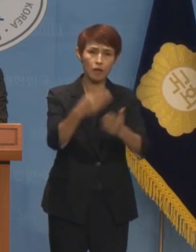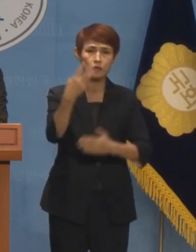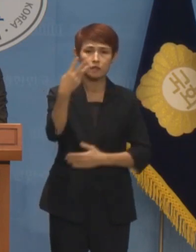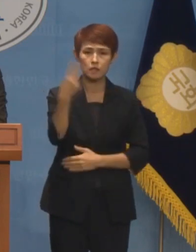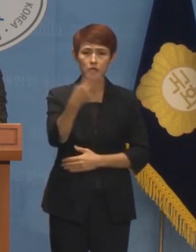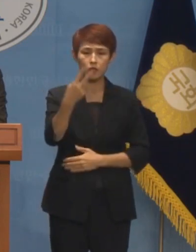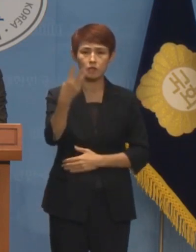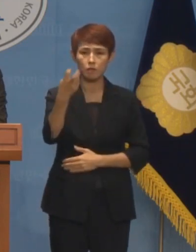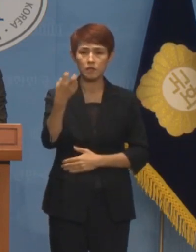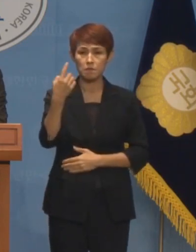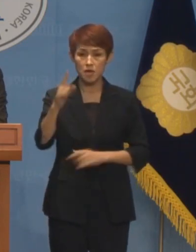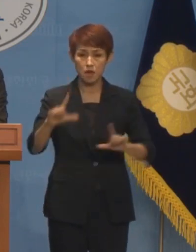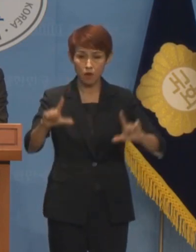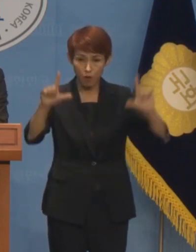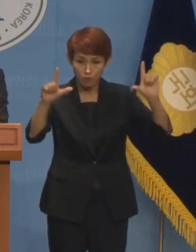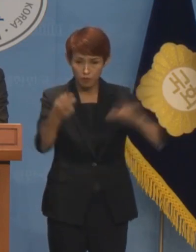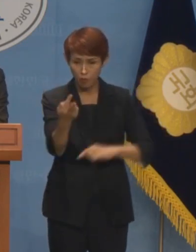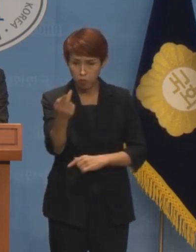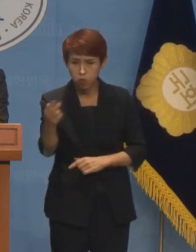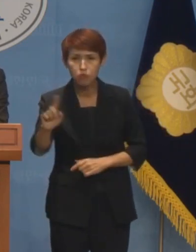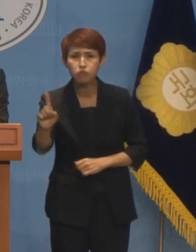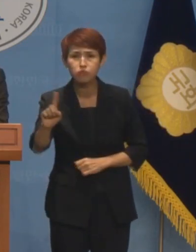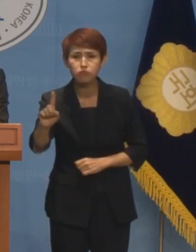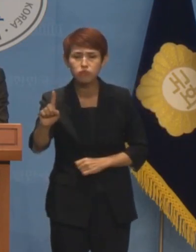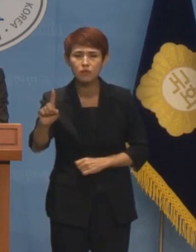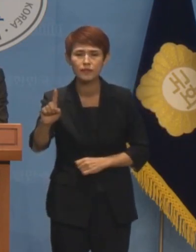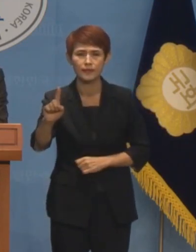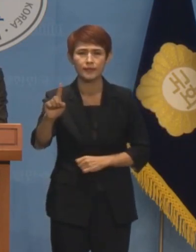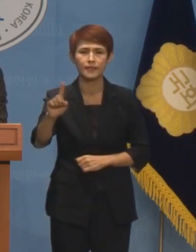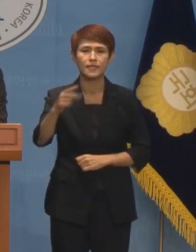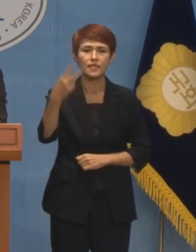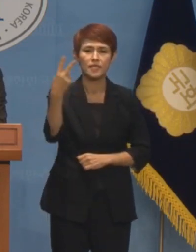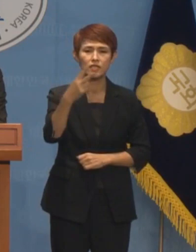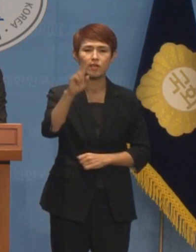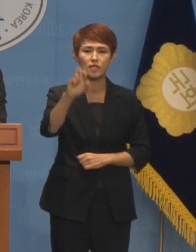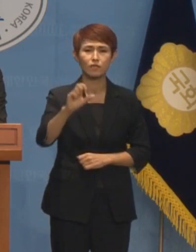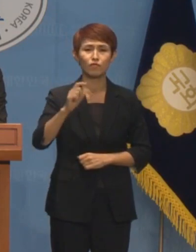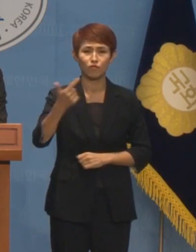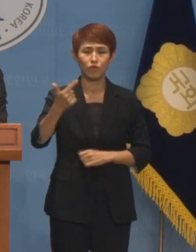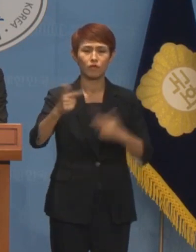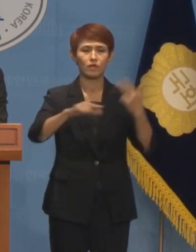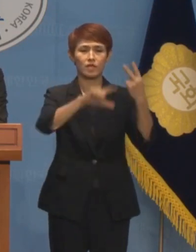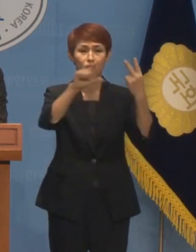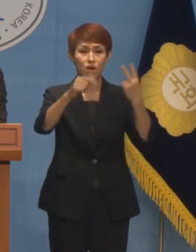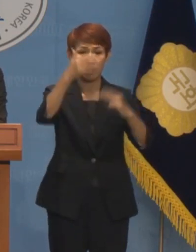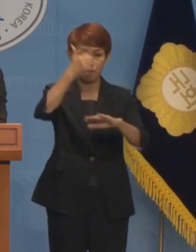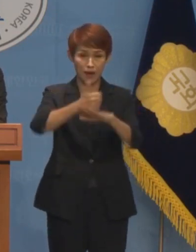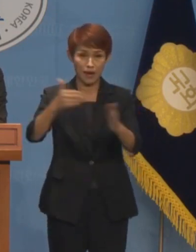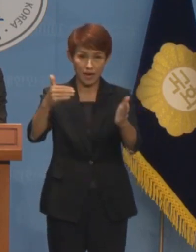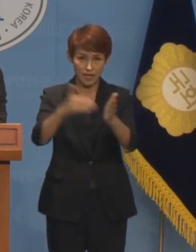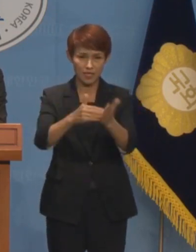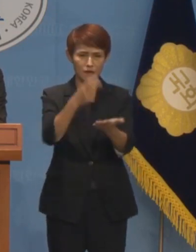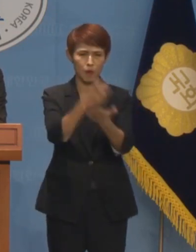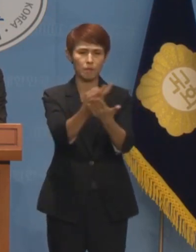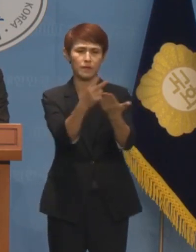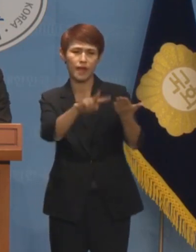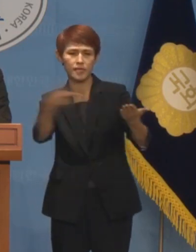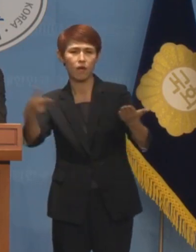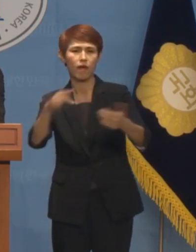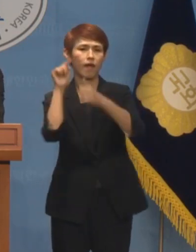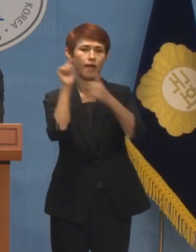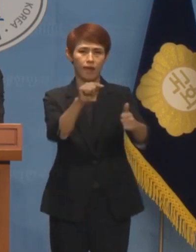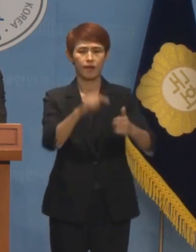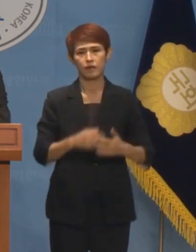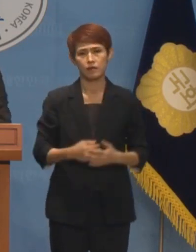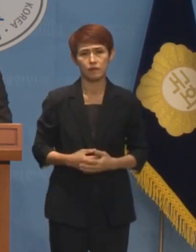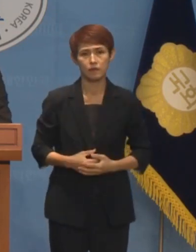2031년부터는 비어 있는 것을 지적하면서 2026년 2월 말까지 해당 법안을 개정하게끔 했습니다.